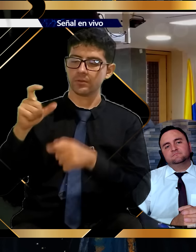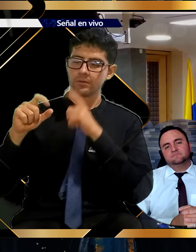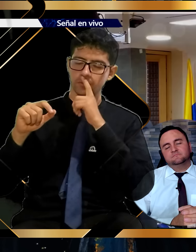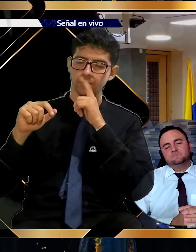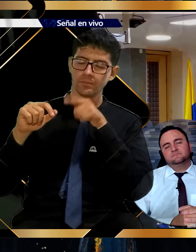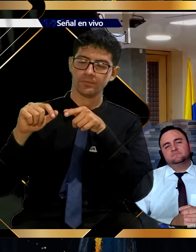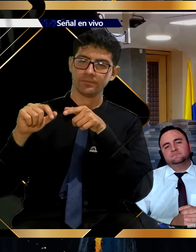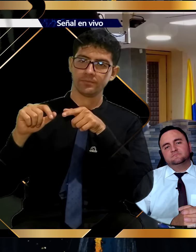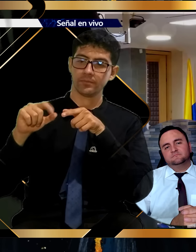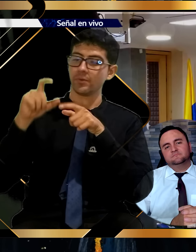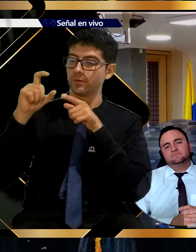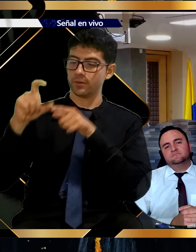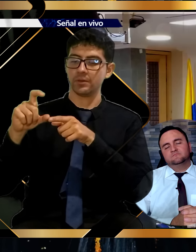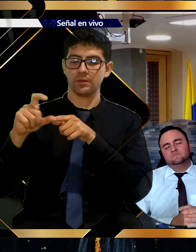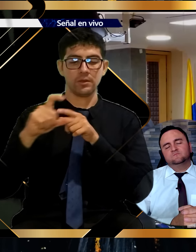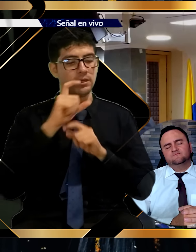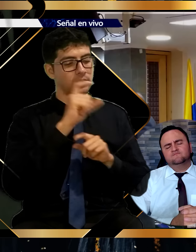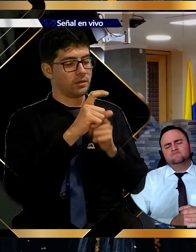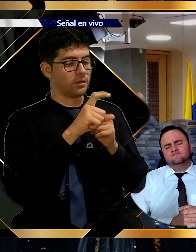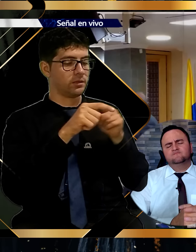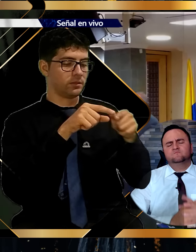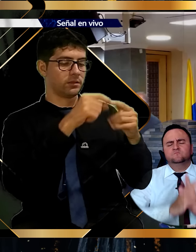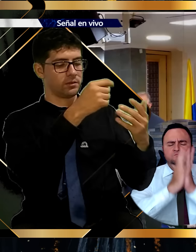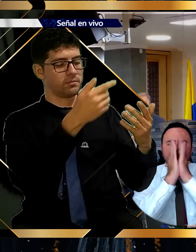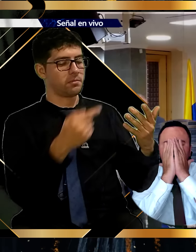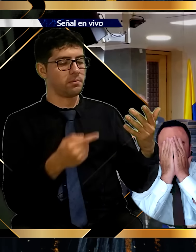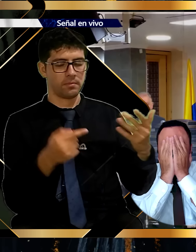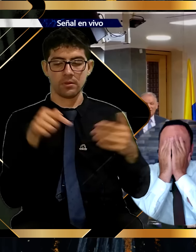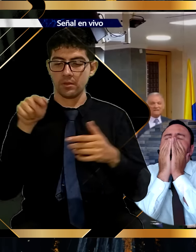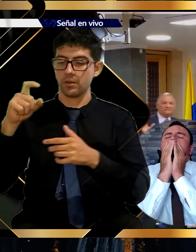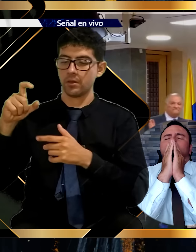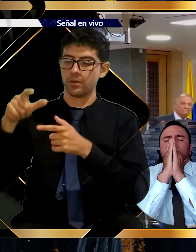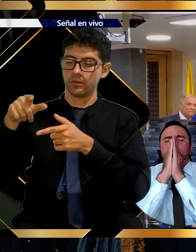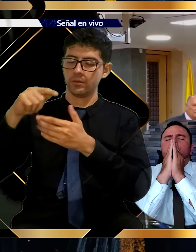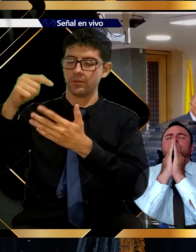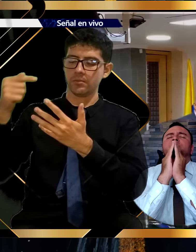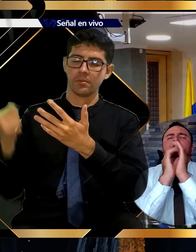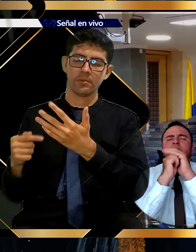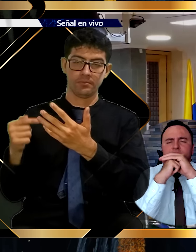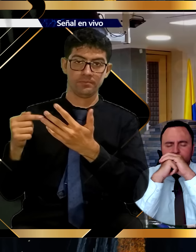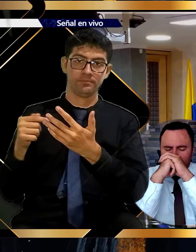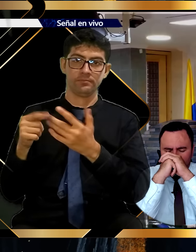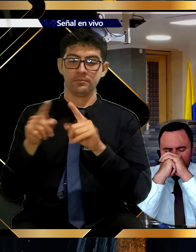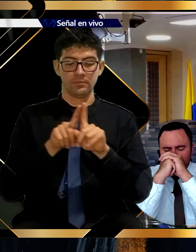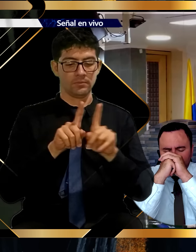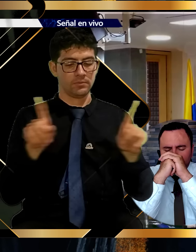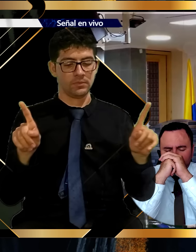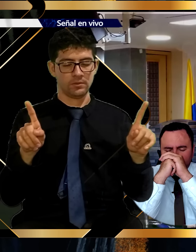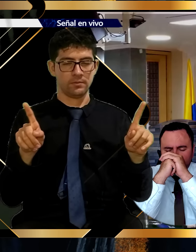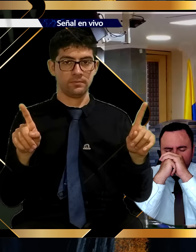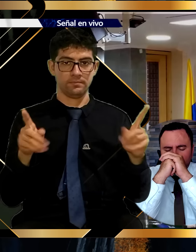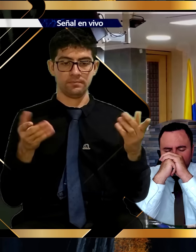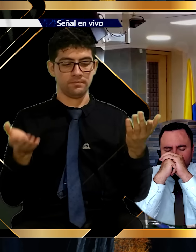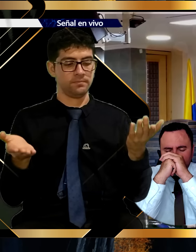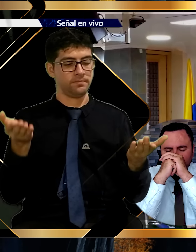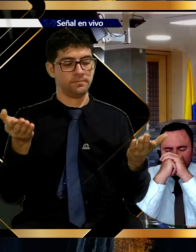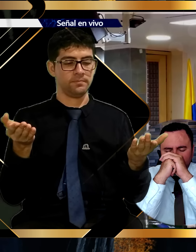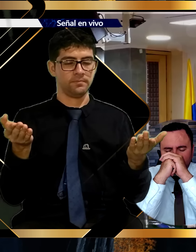Entonces no sabe cómo estará en la una o cómo estará en la otra, porque no sabe cómo hacer. El Señor nos plantea dos